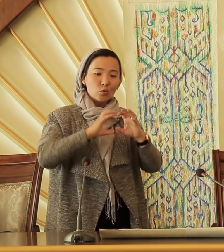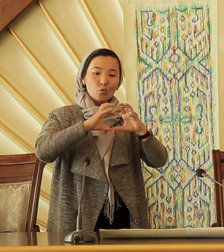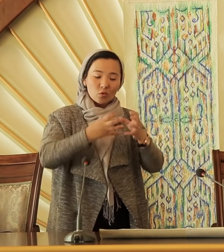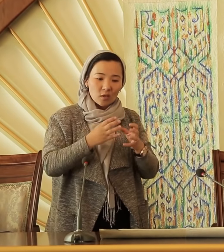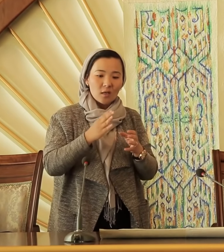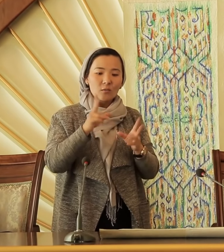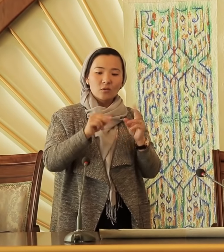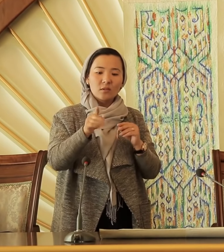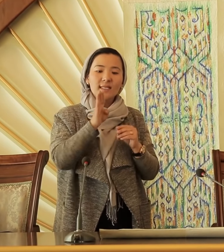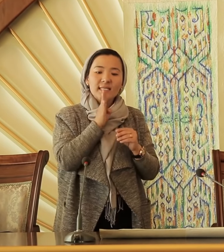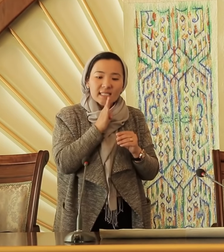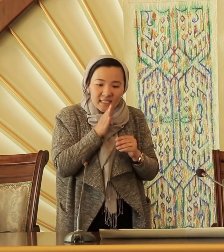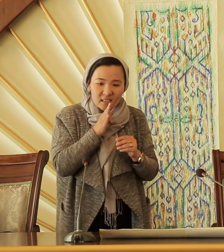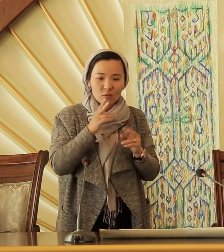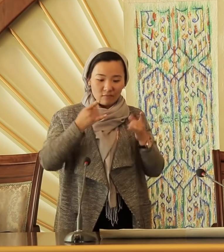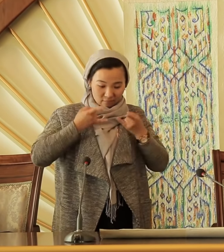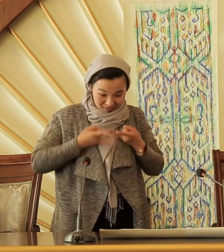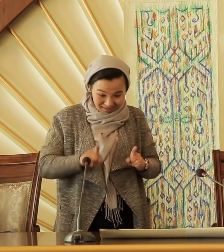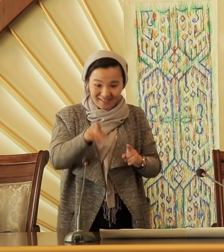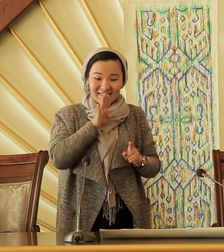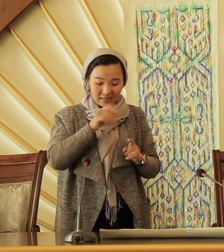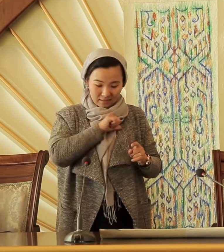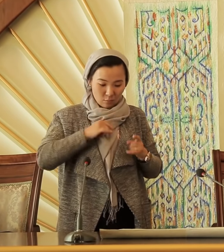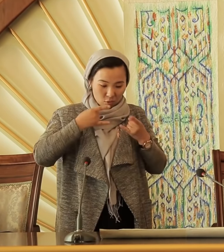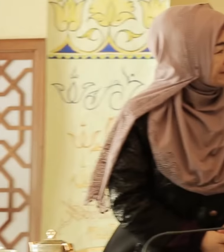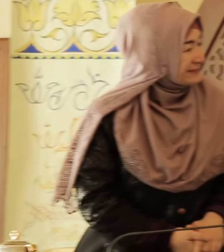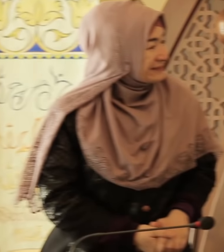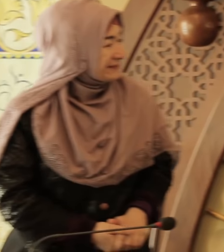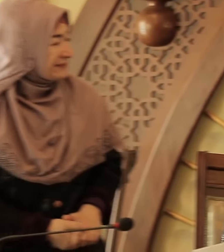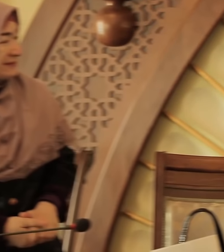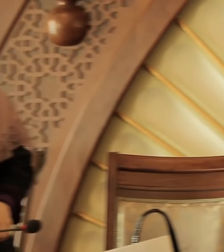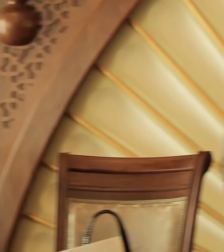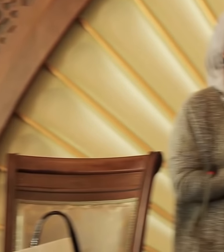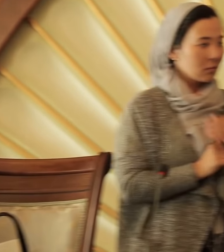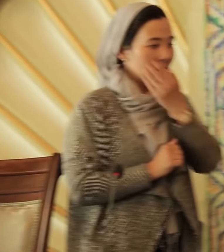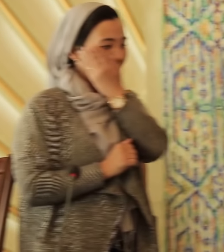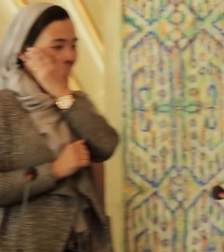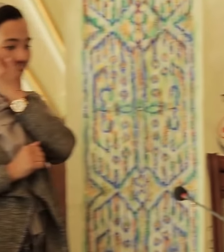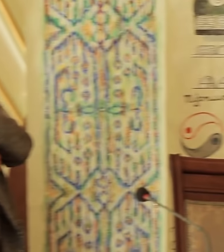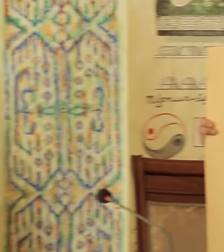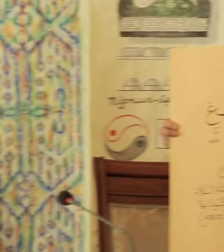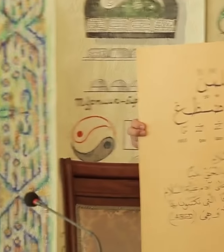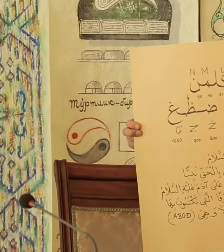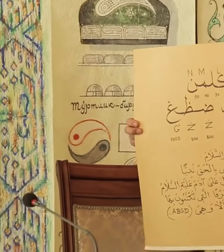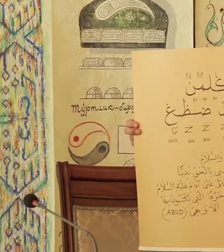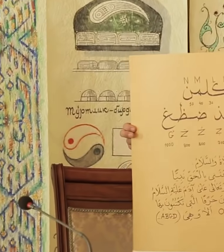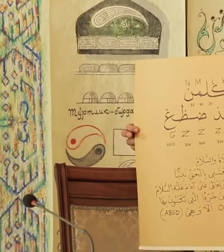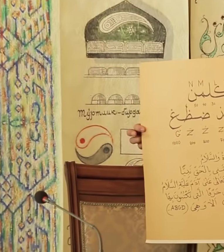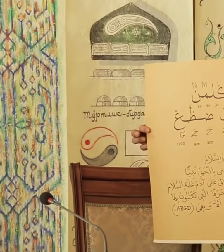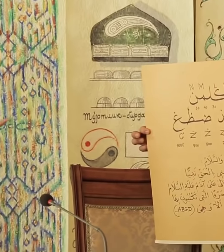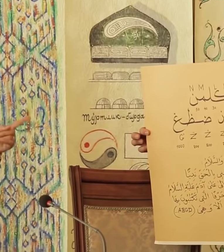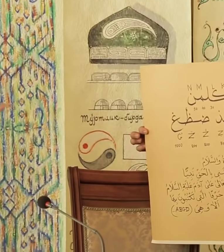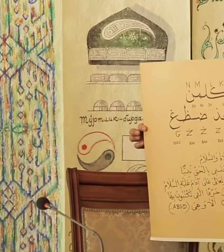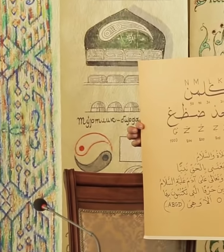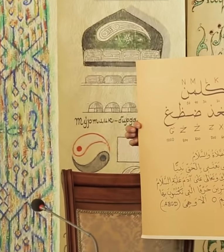qiz farzand bo'lib kelganligi uchun. Shuni o'zi oqlaydi. Arablar ham eshitmagan ekan. Biz ulamolarimiz ham kam eshitdi.